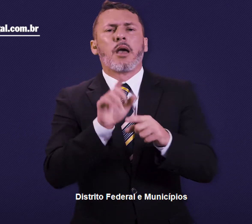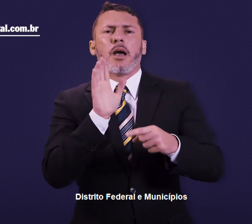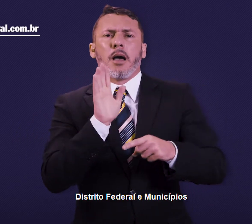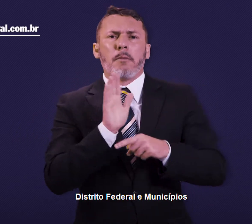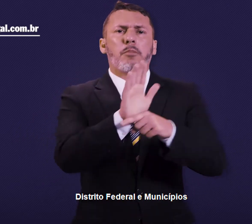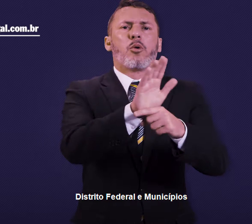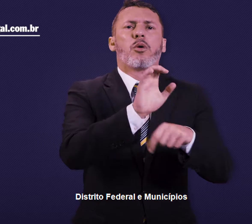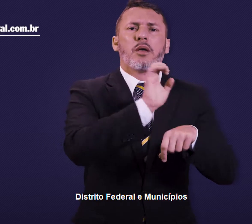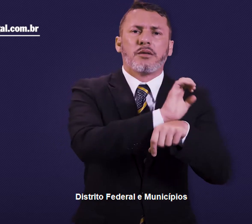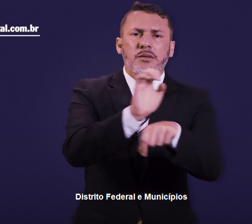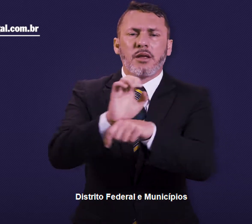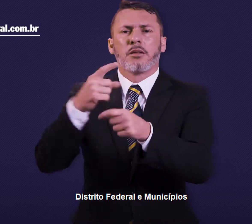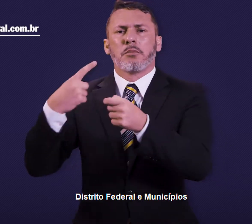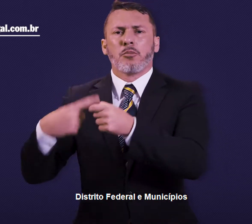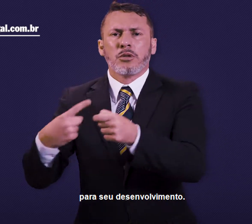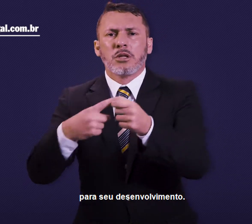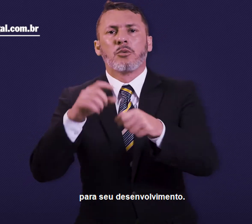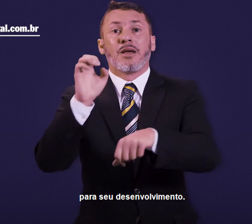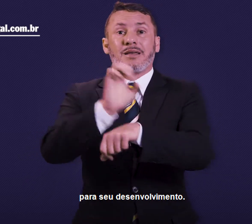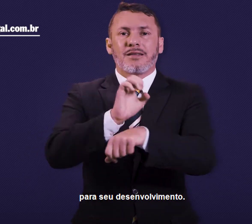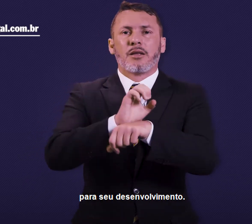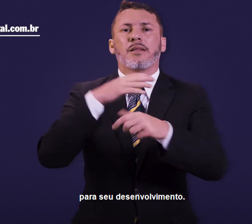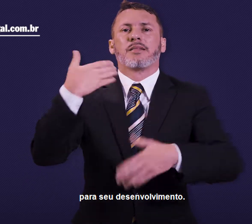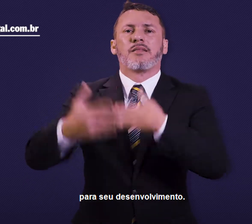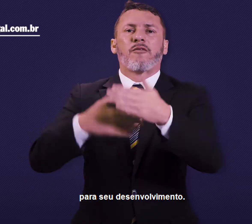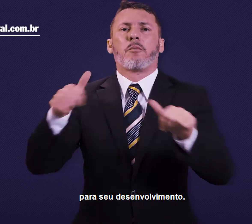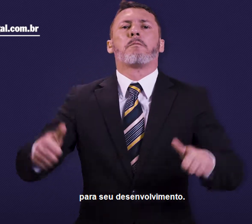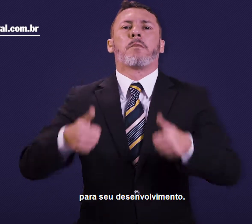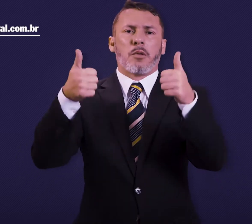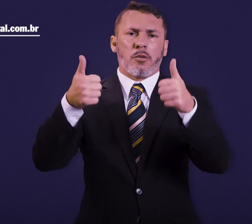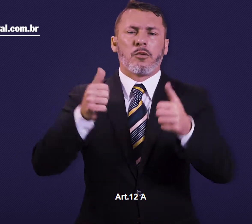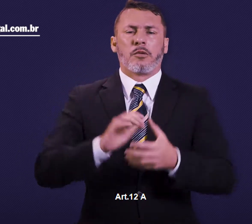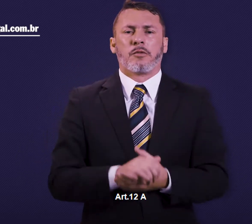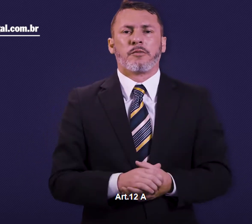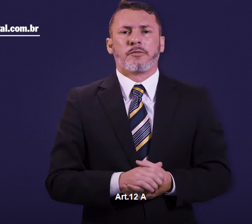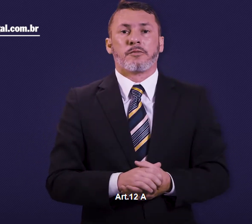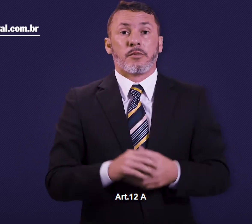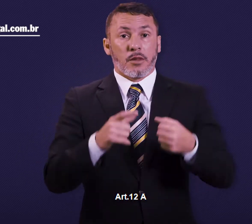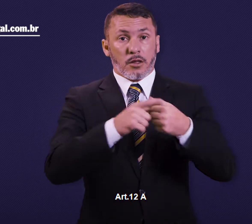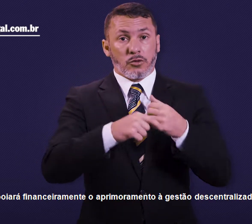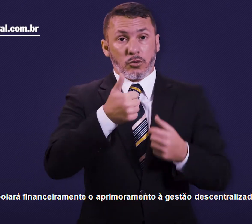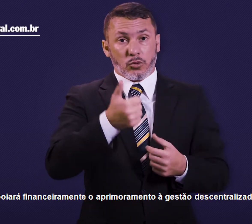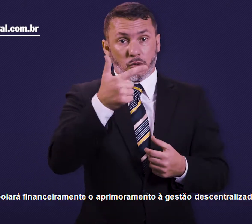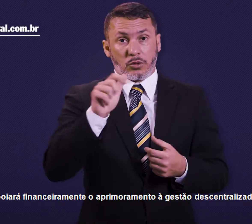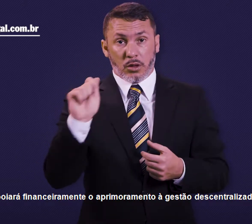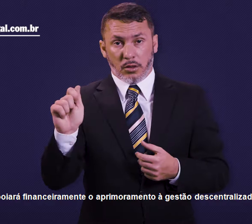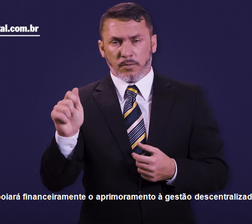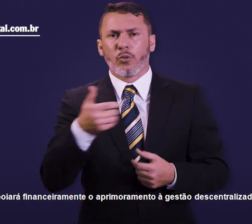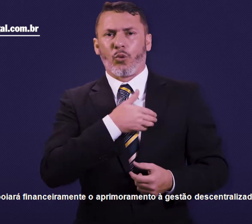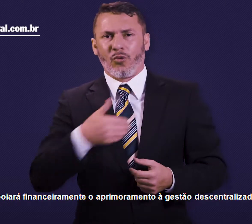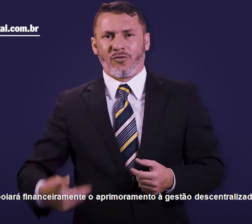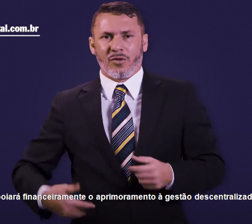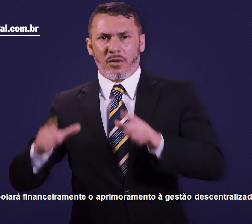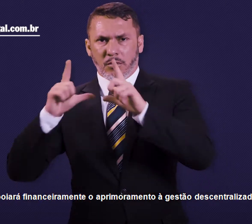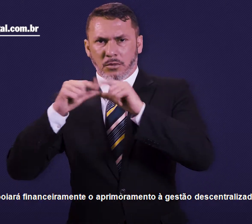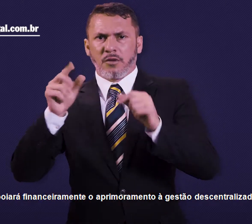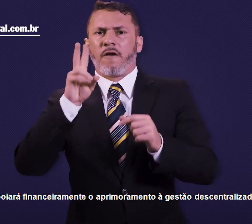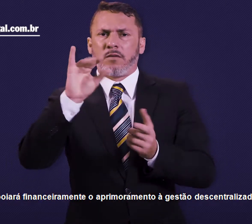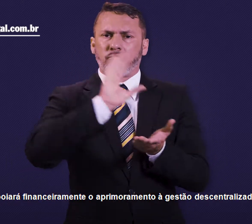Distrito Federal e municípios para seu desenvolvimento. Artigo 12-A. A União apoiará financeiramente o